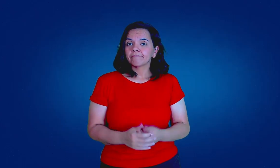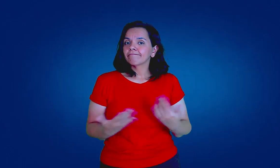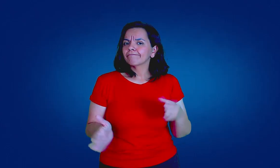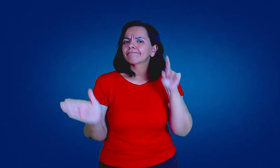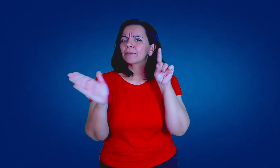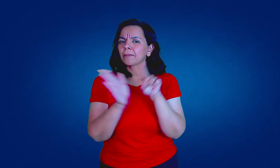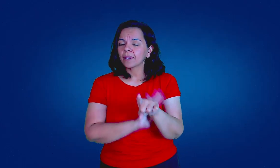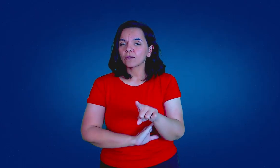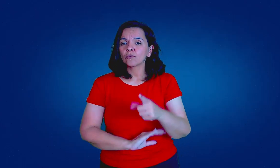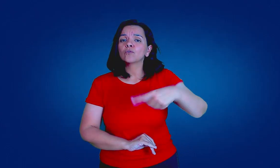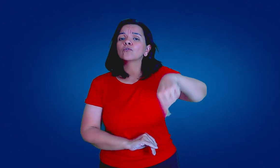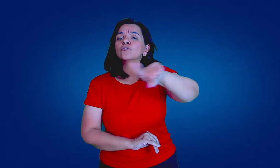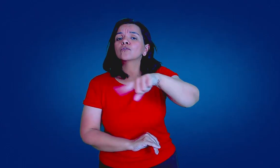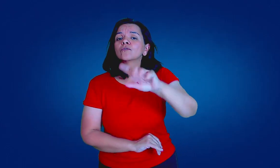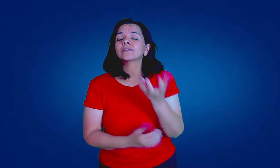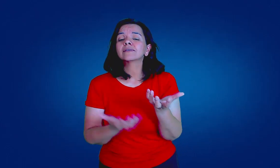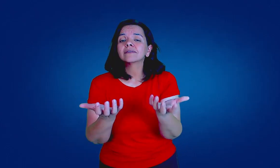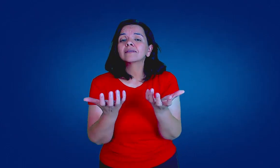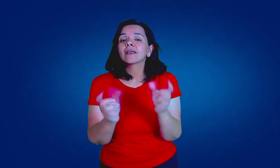consequência diferente.